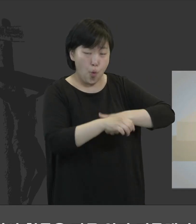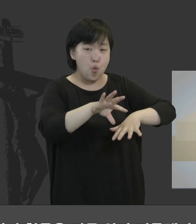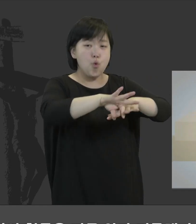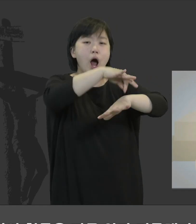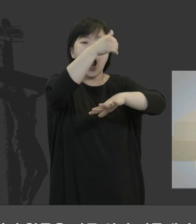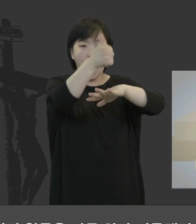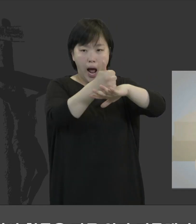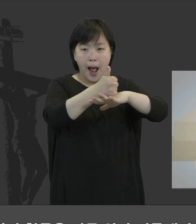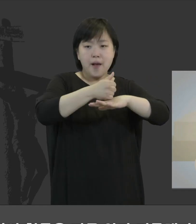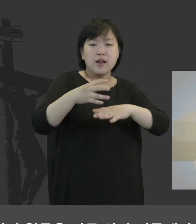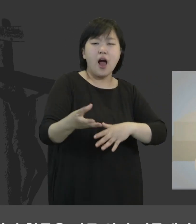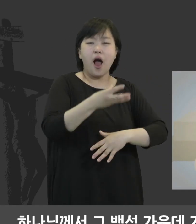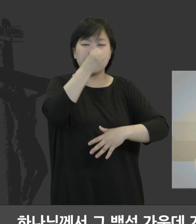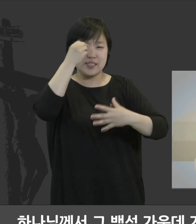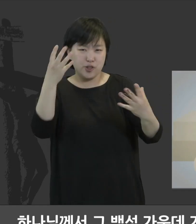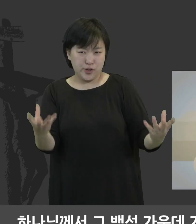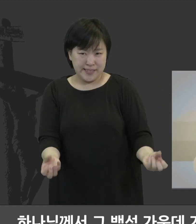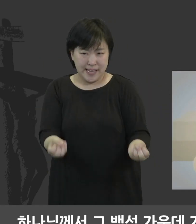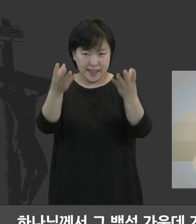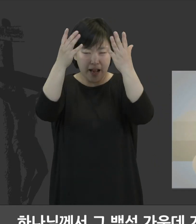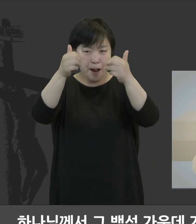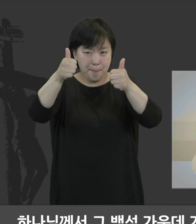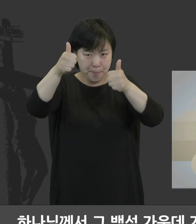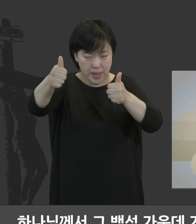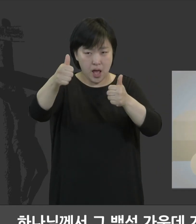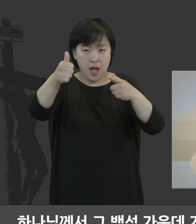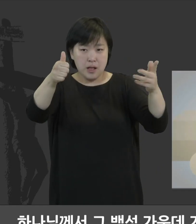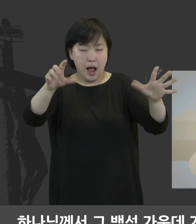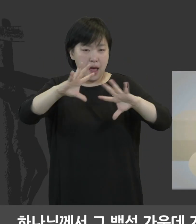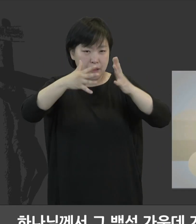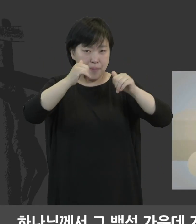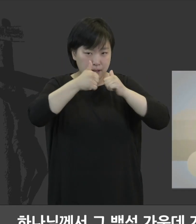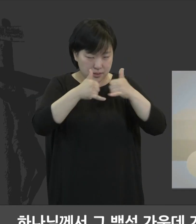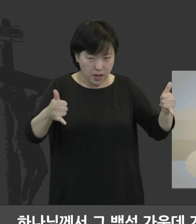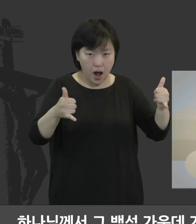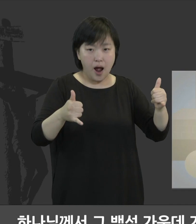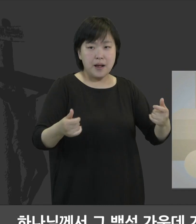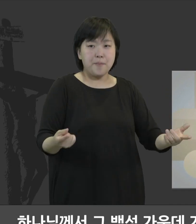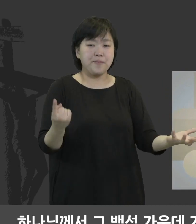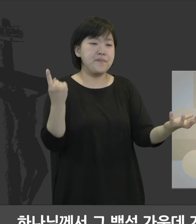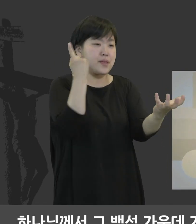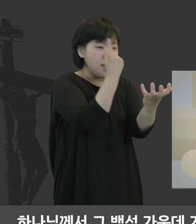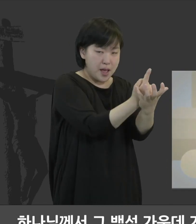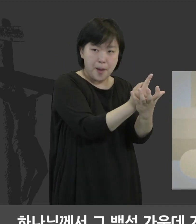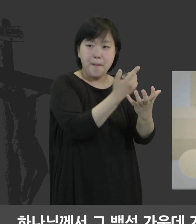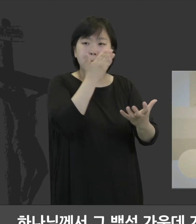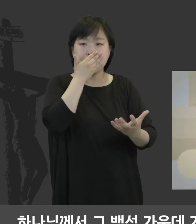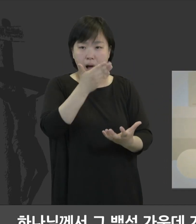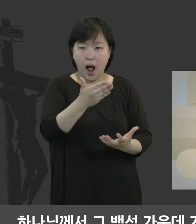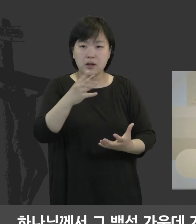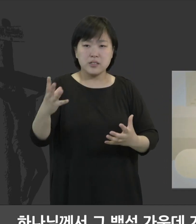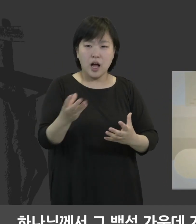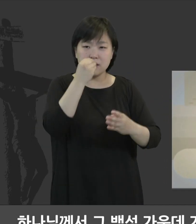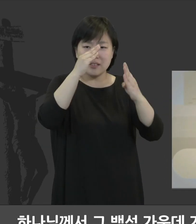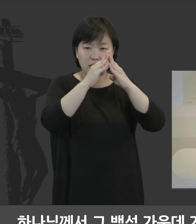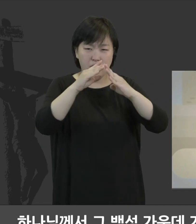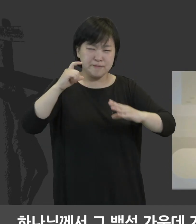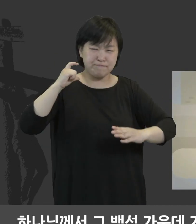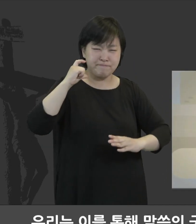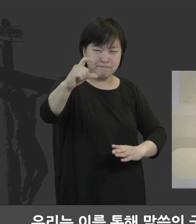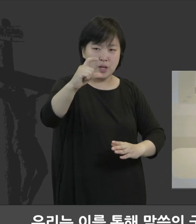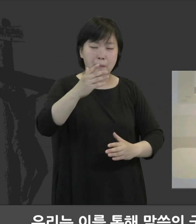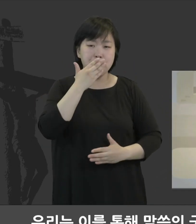제사장의 화평한 관계는 하나님께서 그 백성 가운데 거하신다는 증표인 성전을 견고히 세워갈